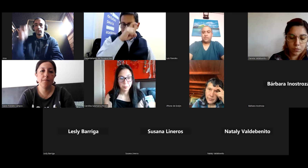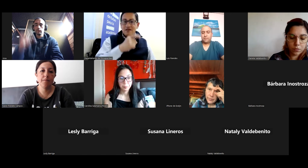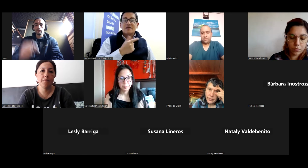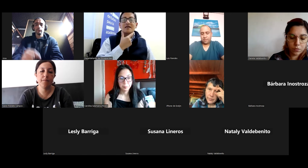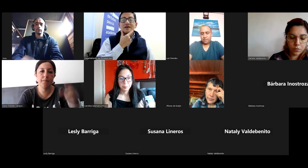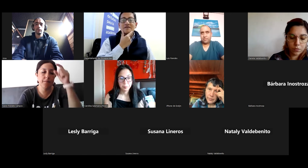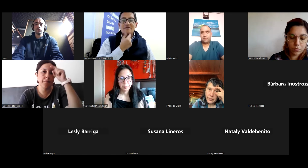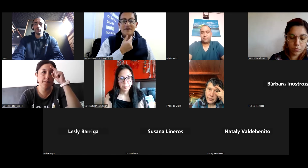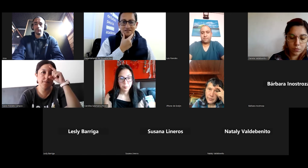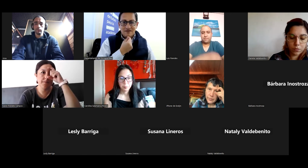Difícil y fácil.